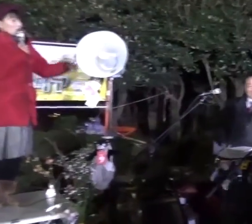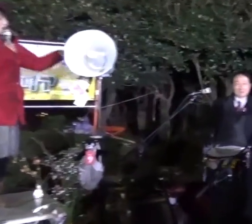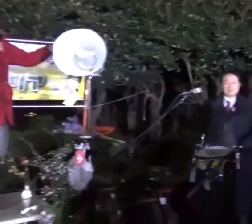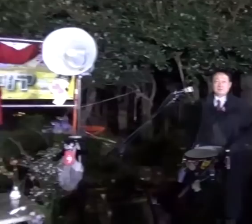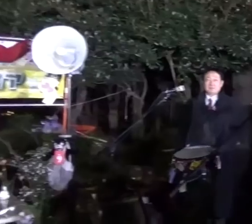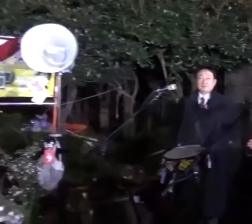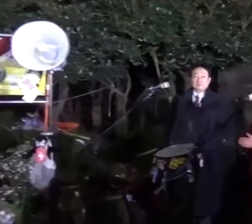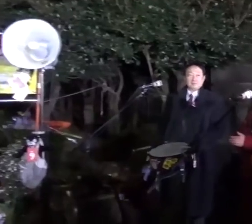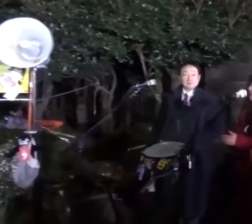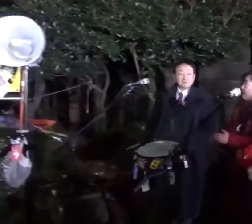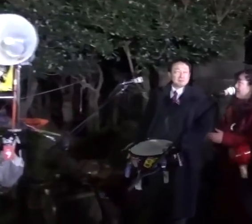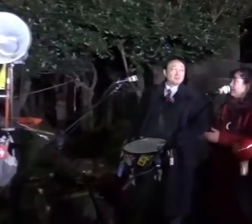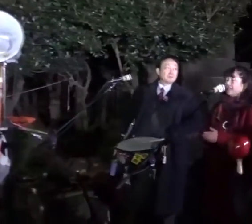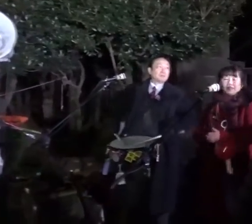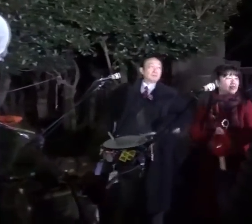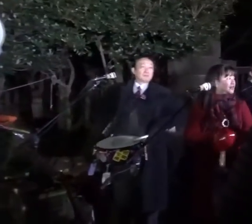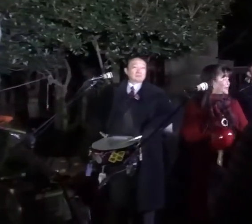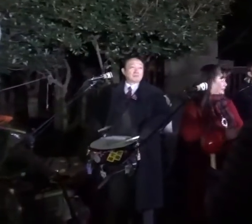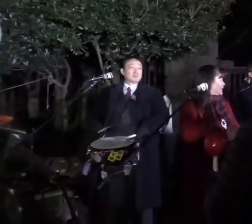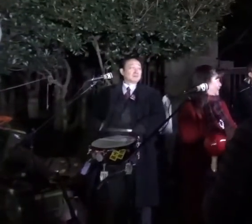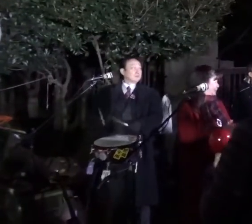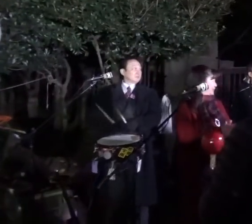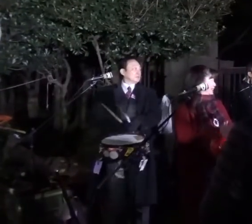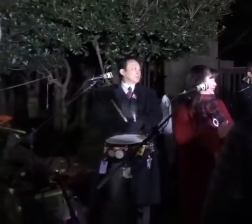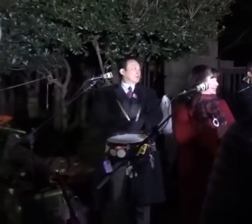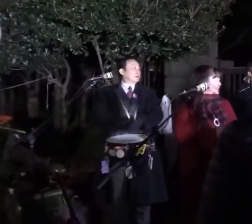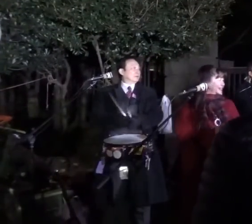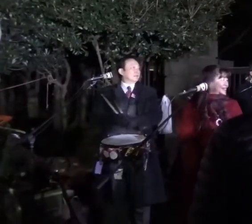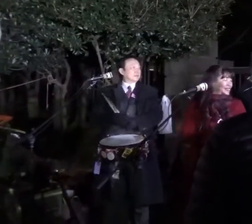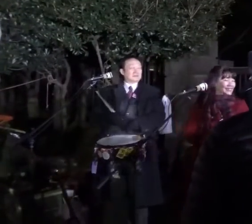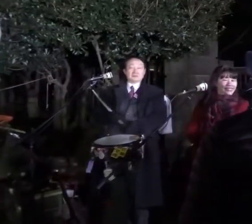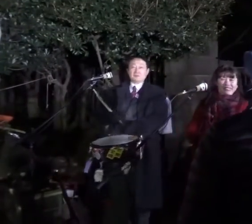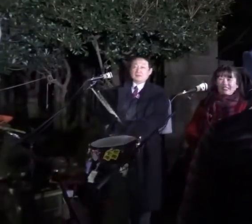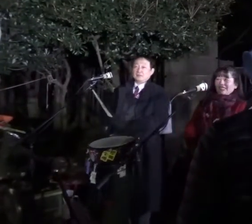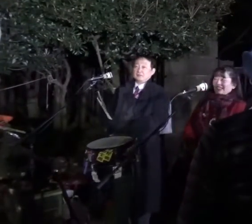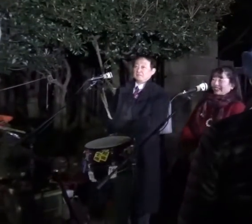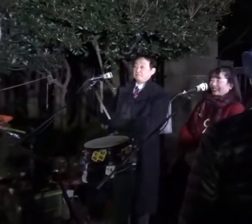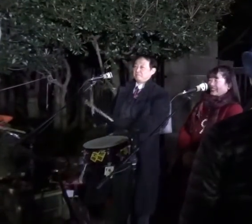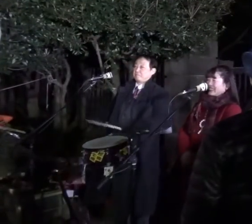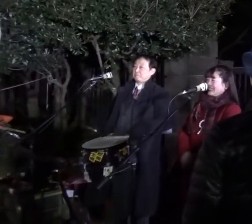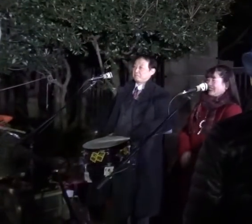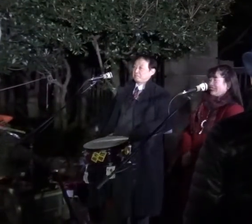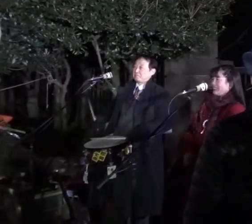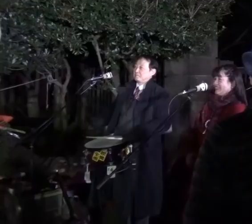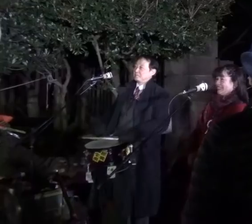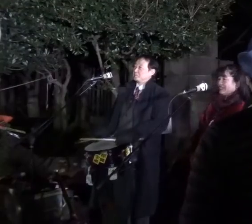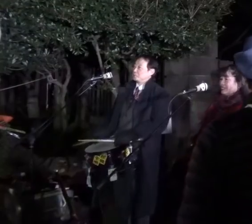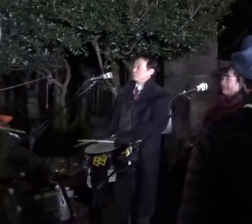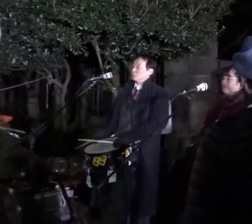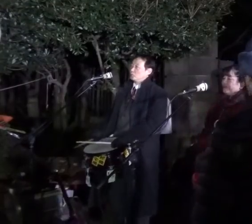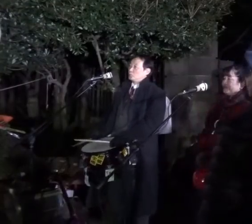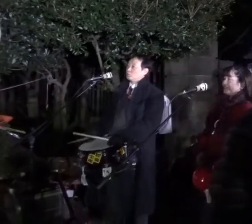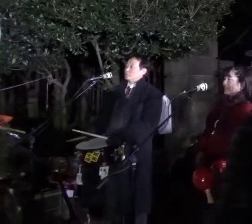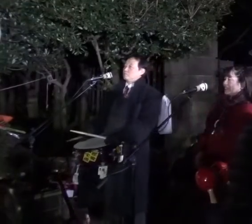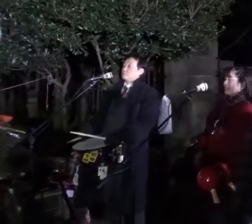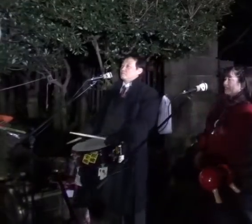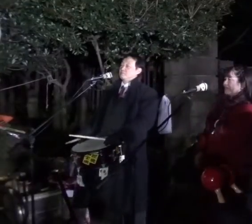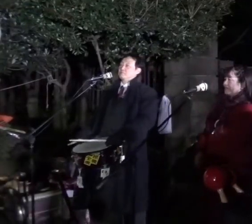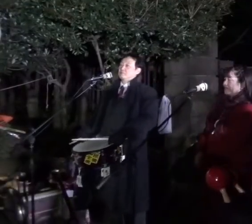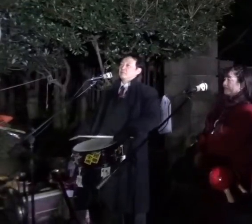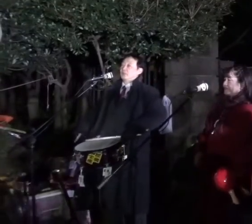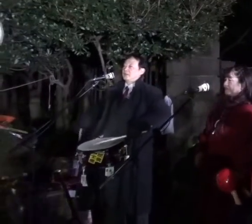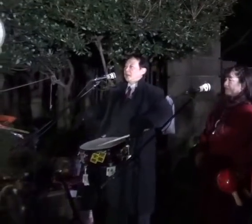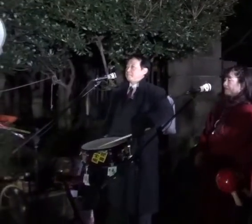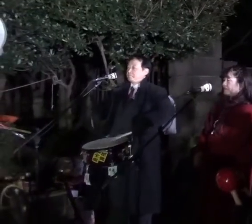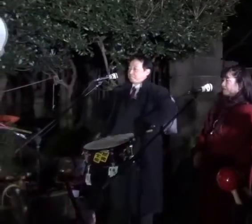あ、すごい、大熊さんもいる。後で告知とかしてください手話は大沢